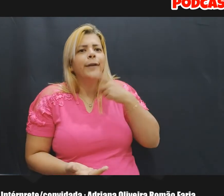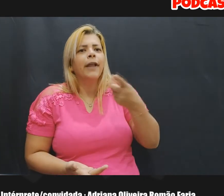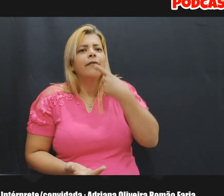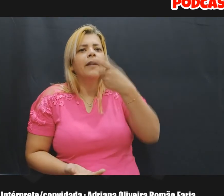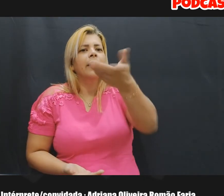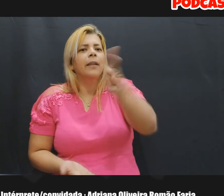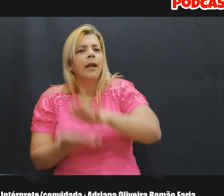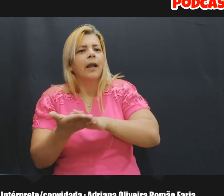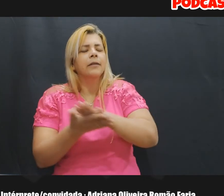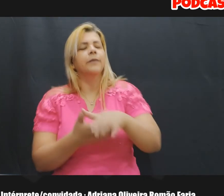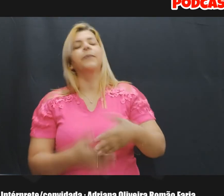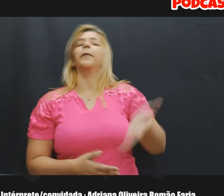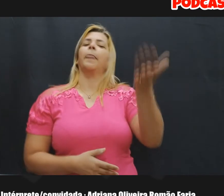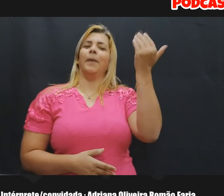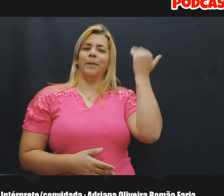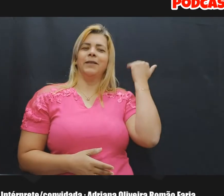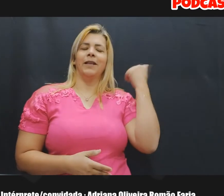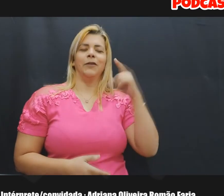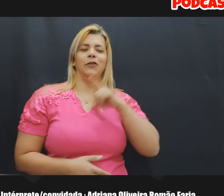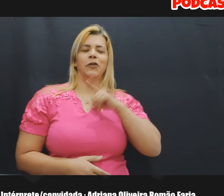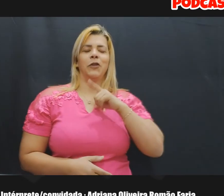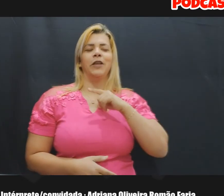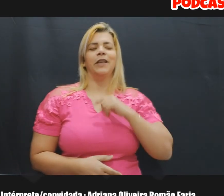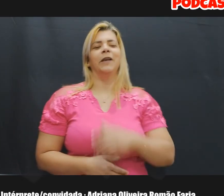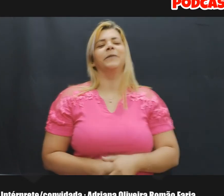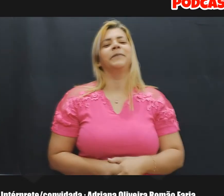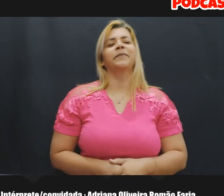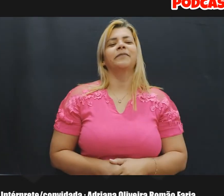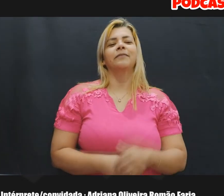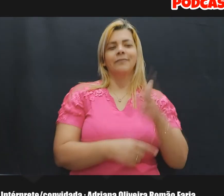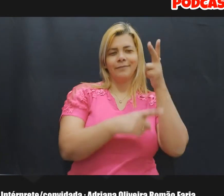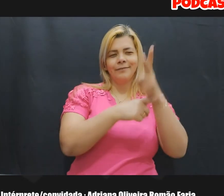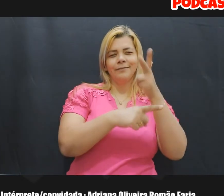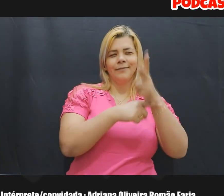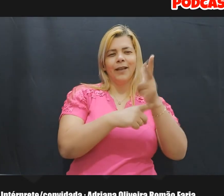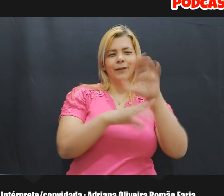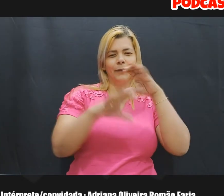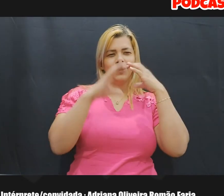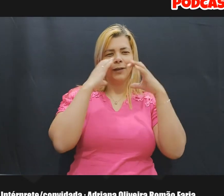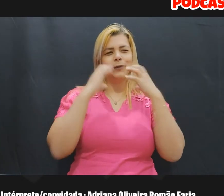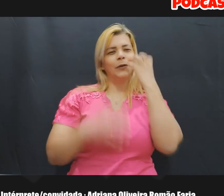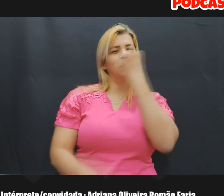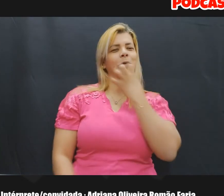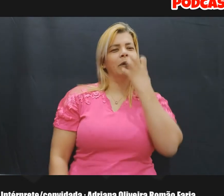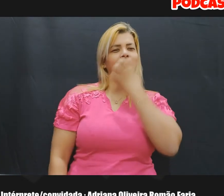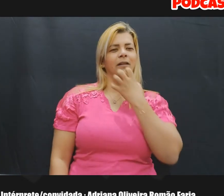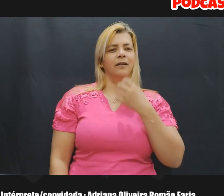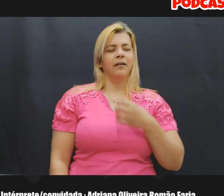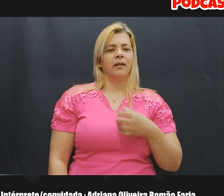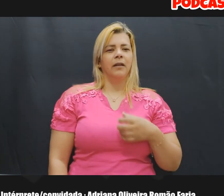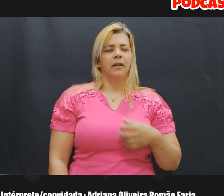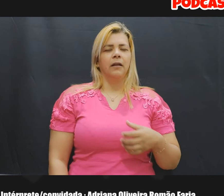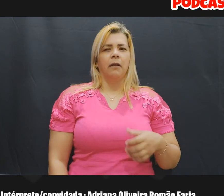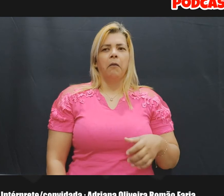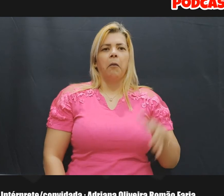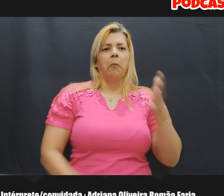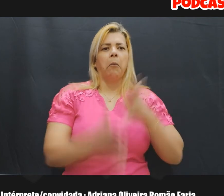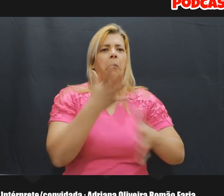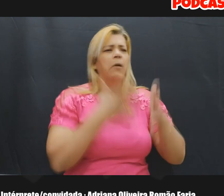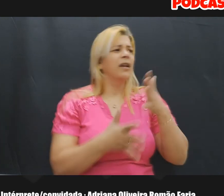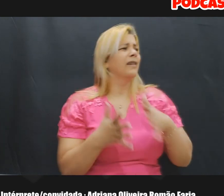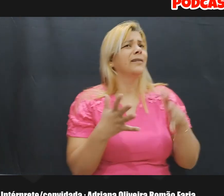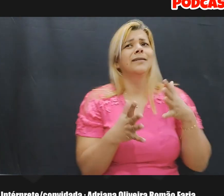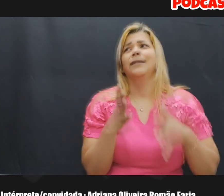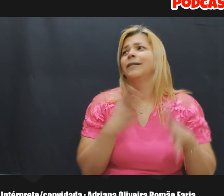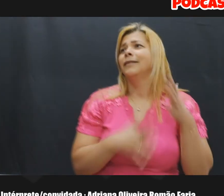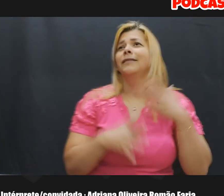gente estava vendo esses dias uma live de um cantor famoso e o intérprete estava totalmente perdido. Eu fiquei pensando, meu Deus, mas como